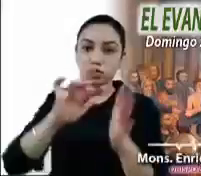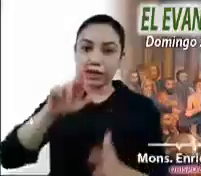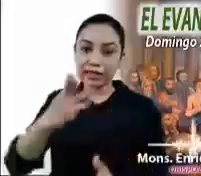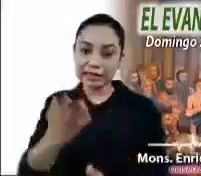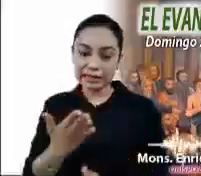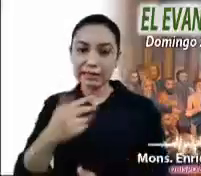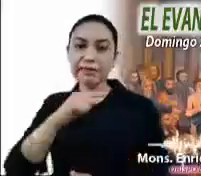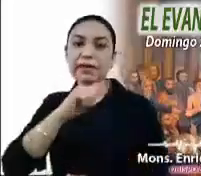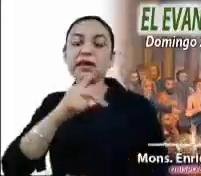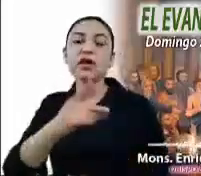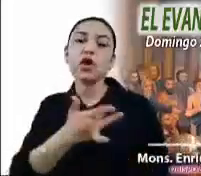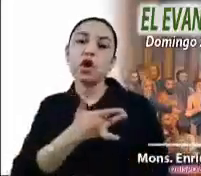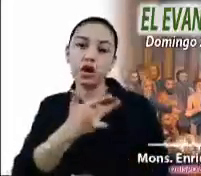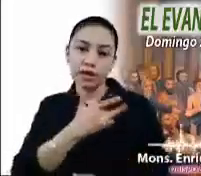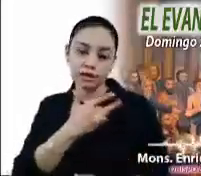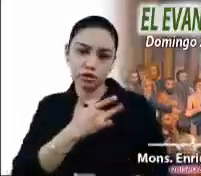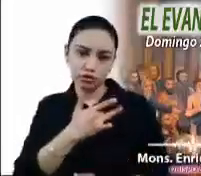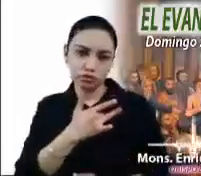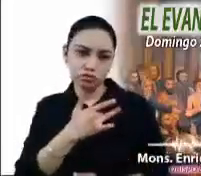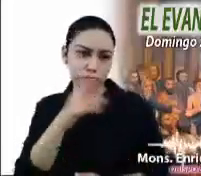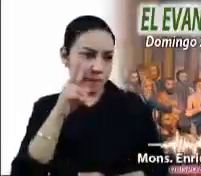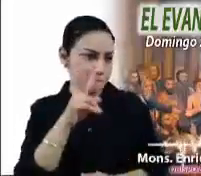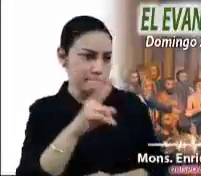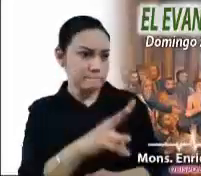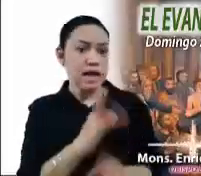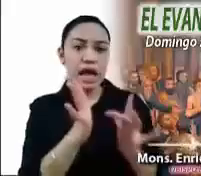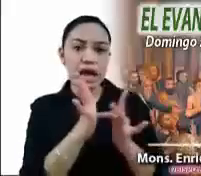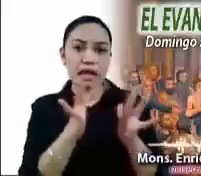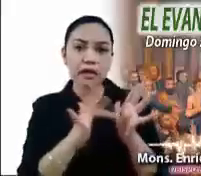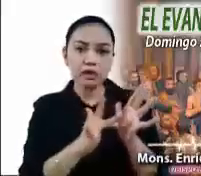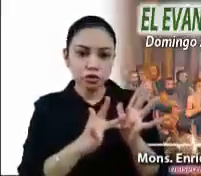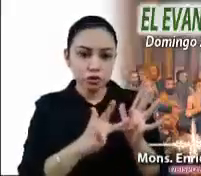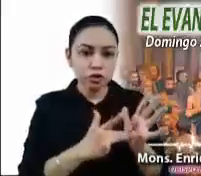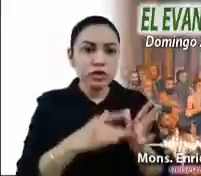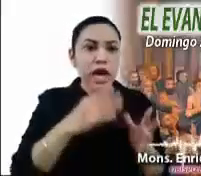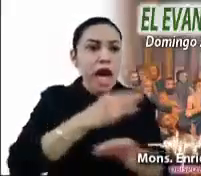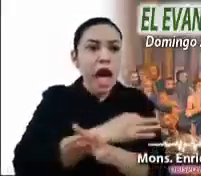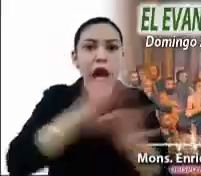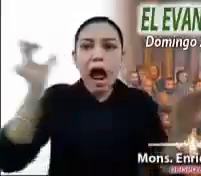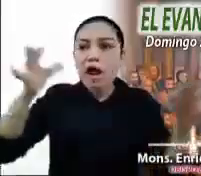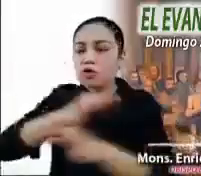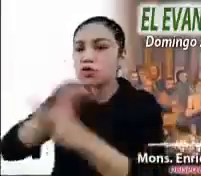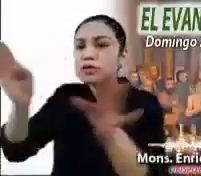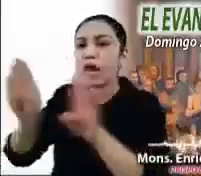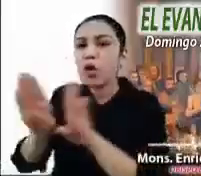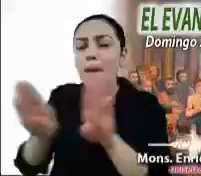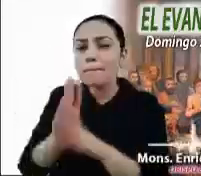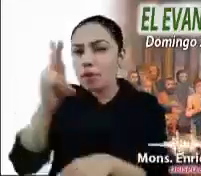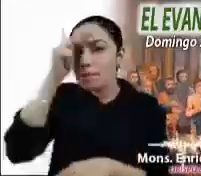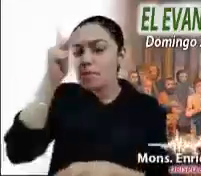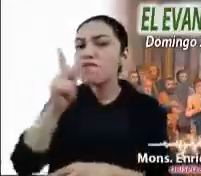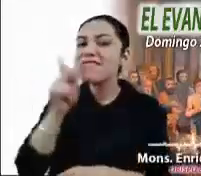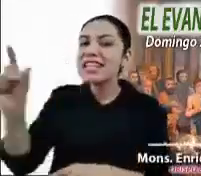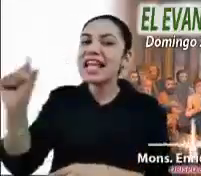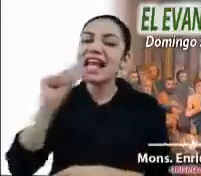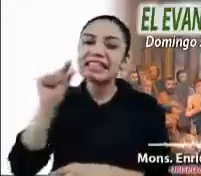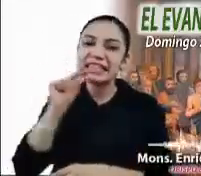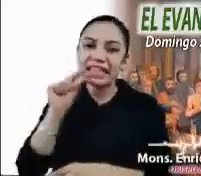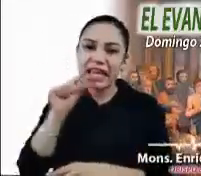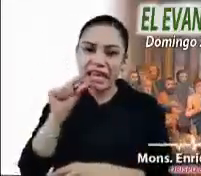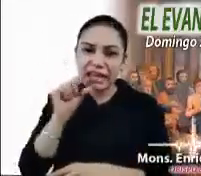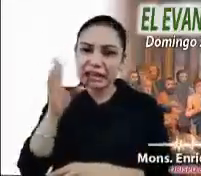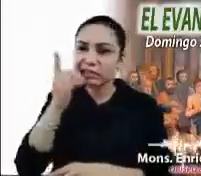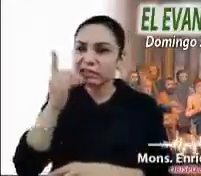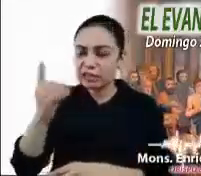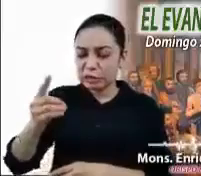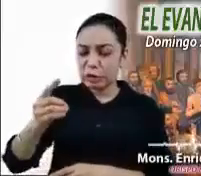la sinagoga judía pronuncia el cumplimiento explosivo de la profecía de Isaías y hace vivo y presente el